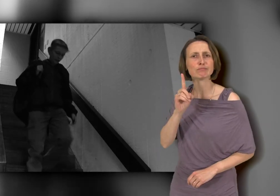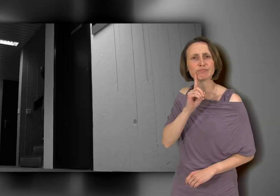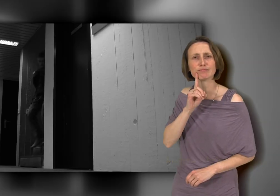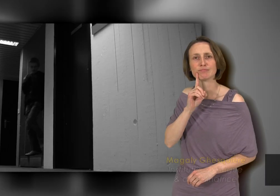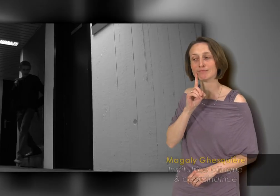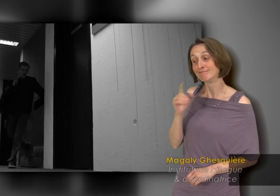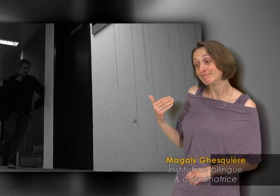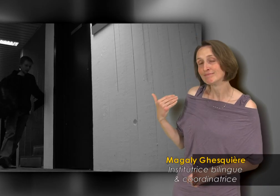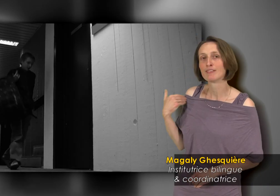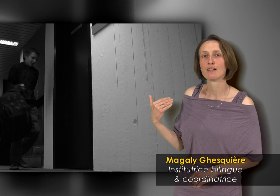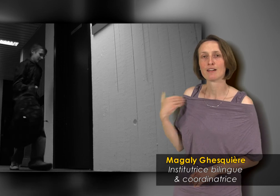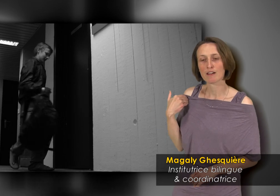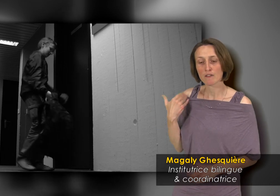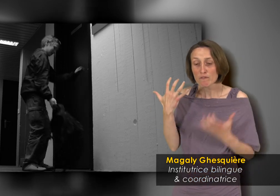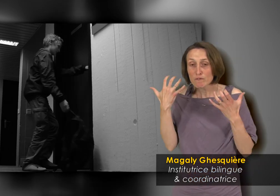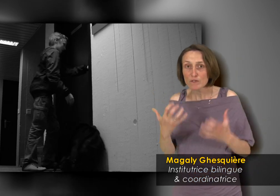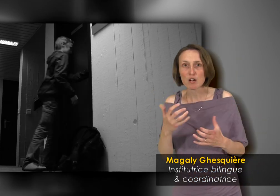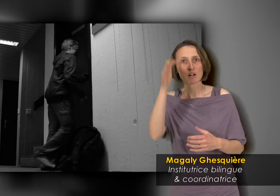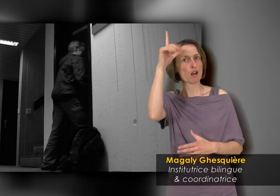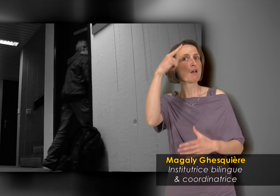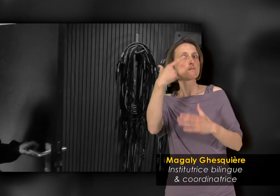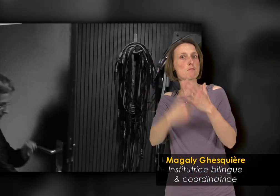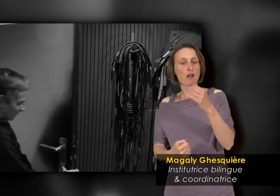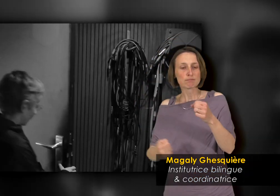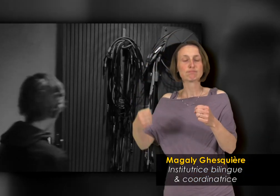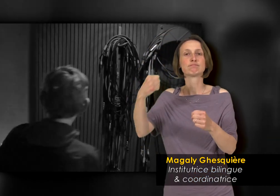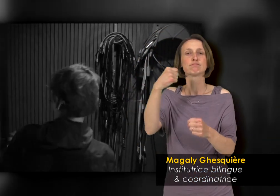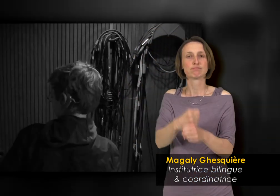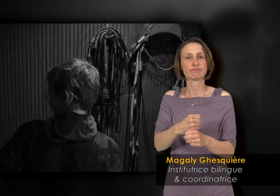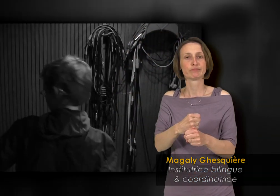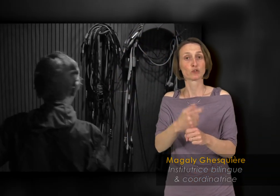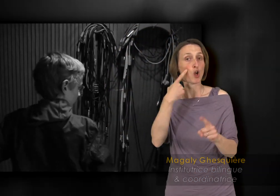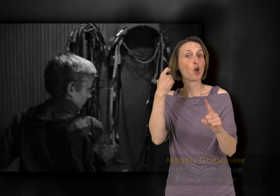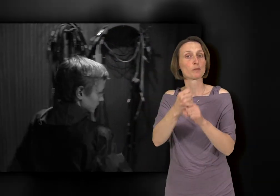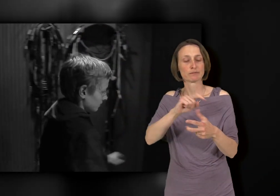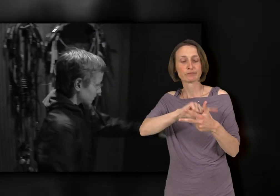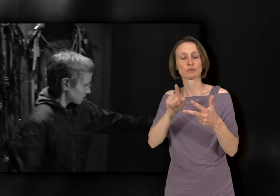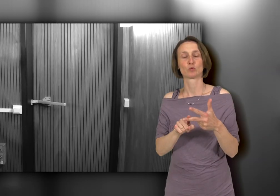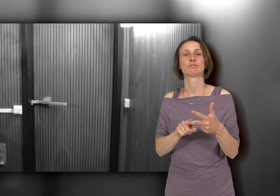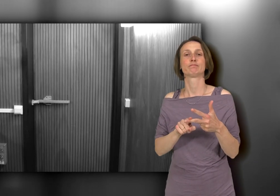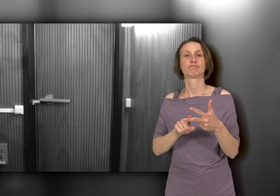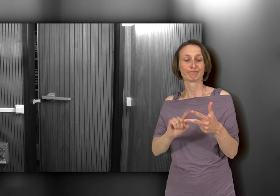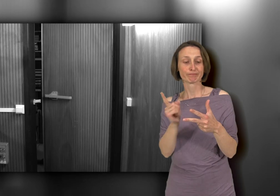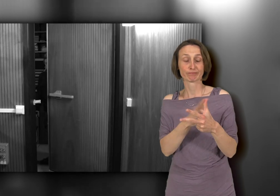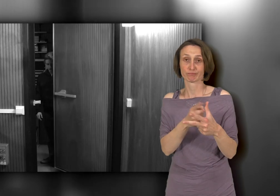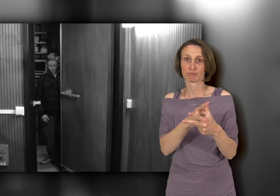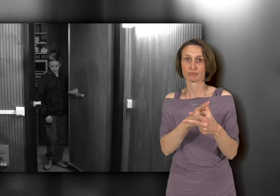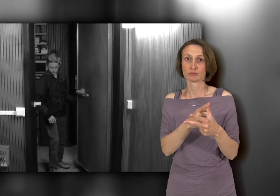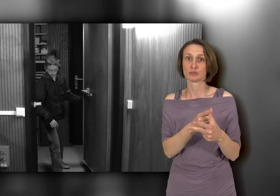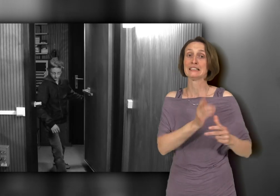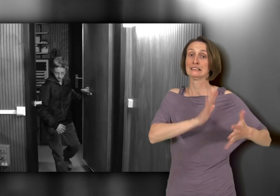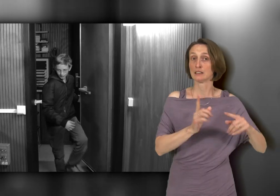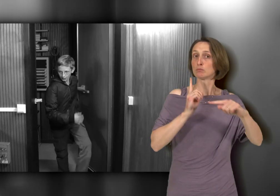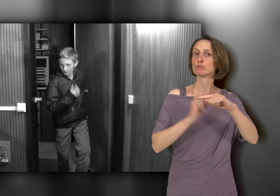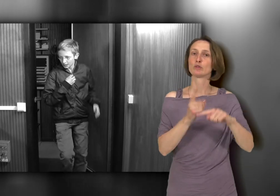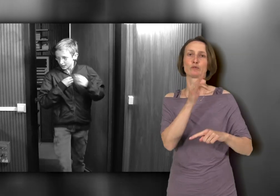comme lui, d'autres différents, d'une part, et d'autre part, comment faire pour que il est en classe et toute la vie de la